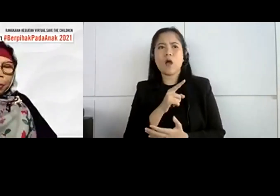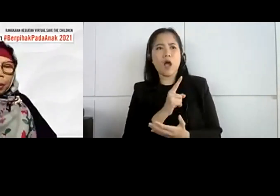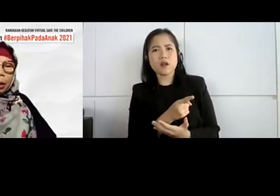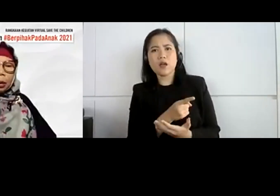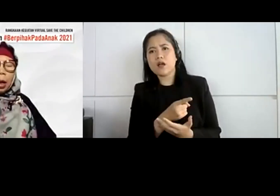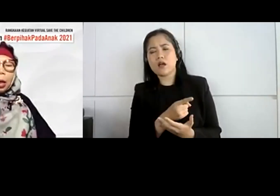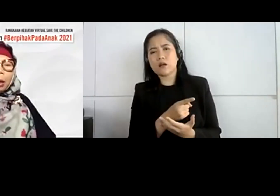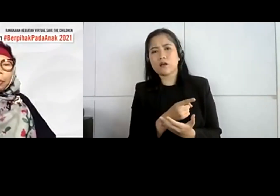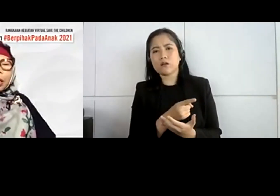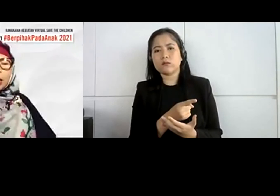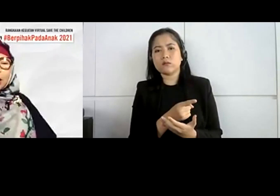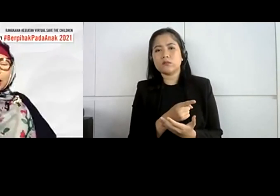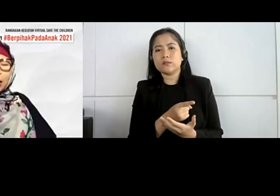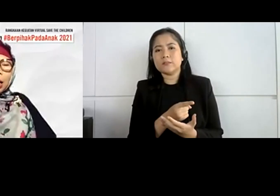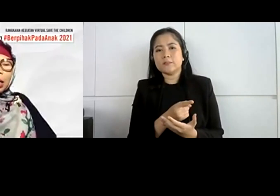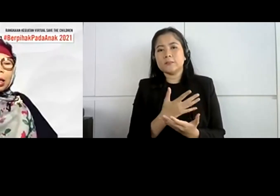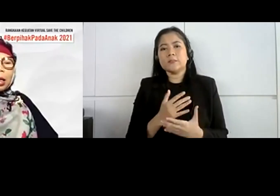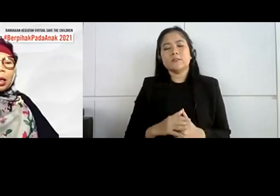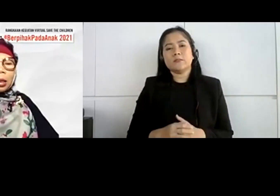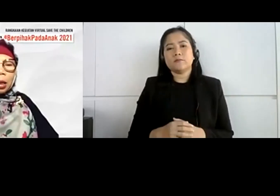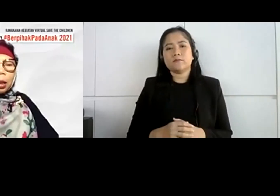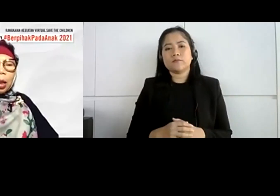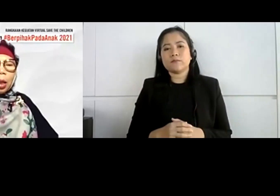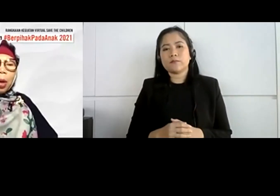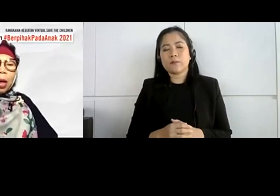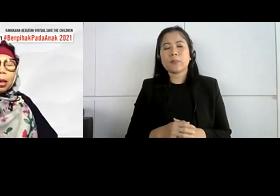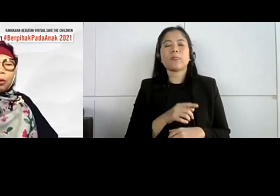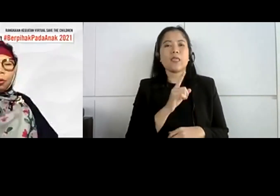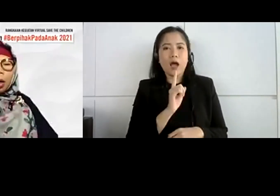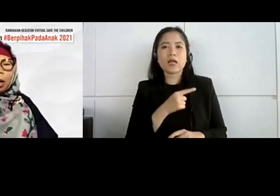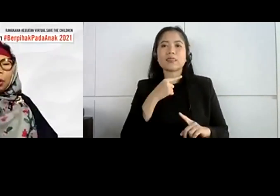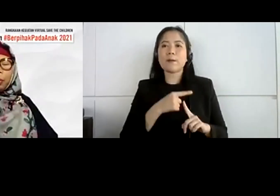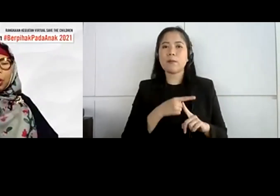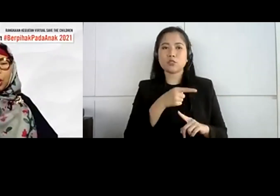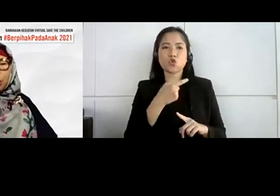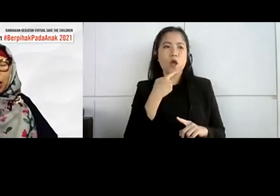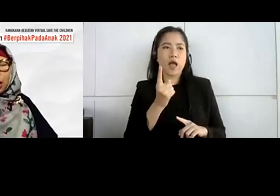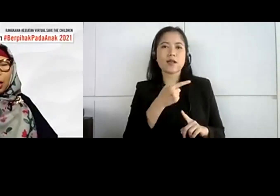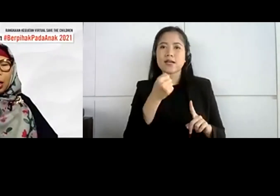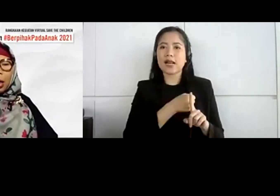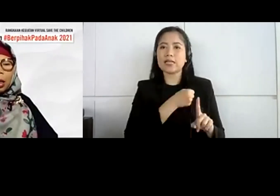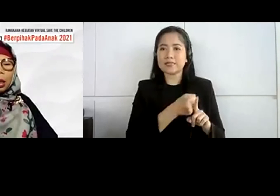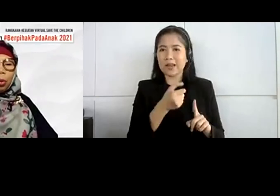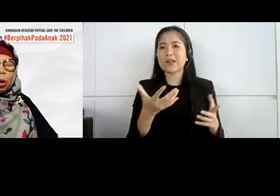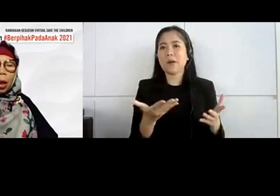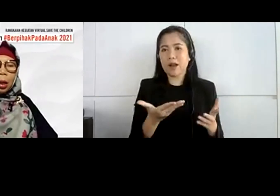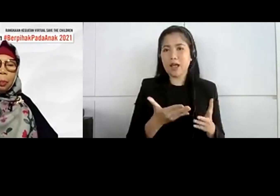sumbangan terhadap terjadinya kekerasan baik di rumah maupun di sekolah